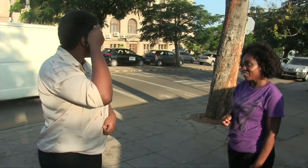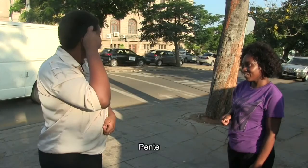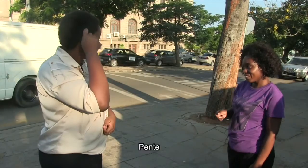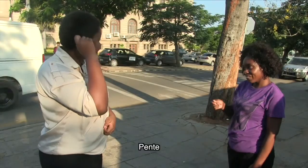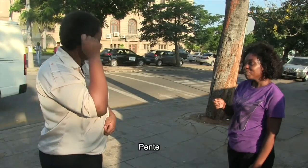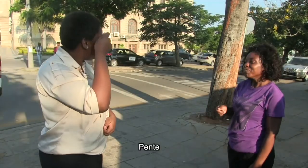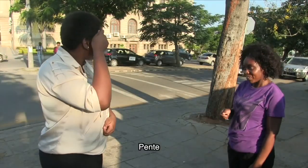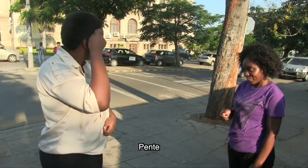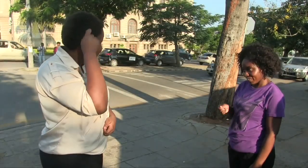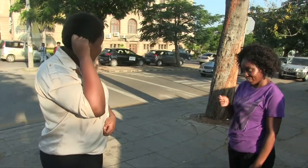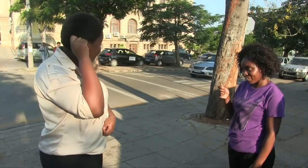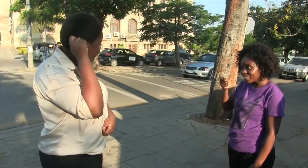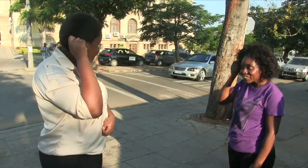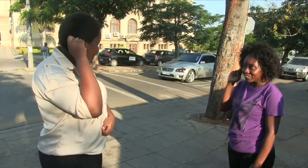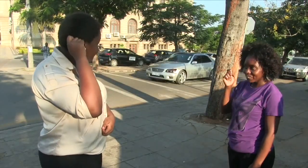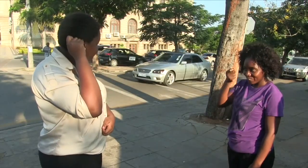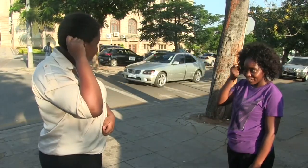Pente.